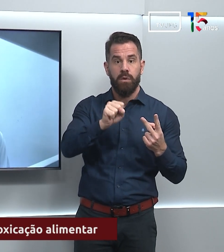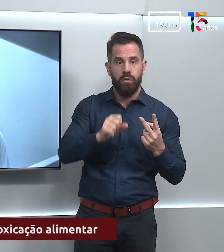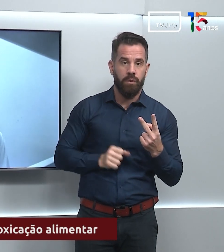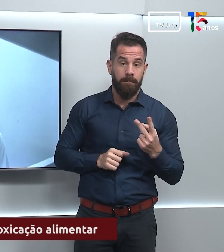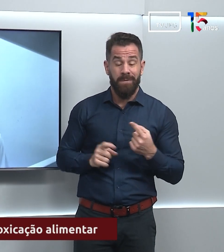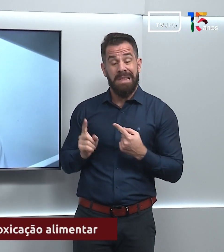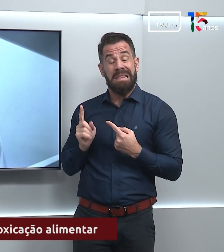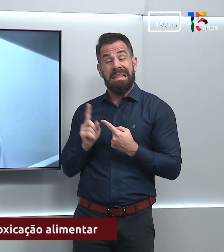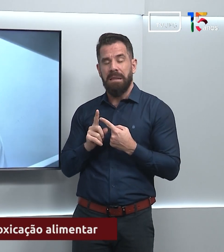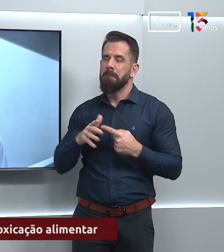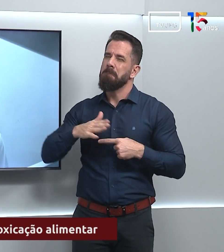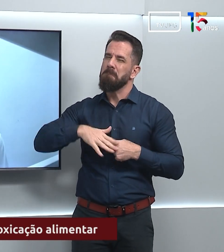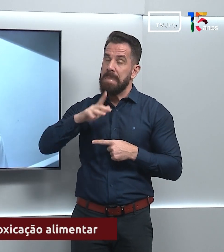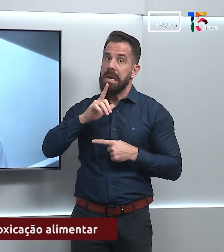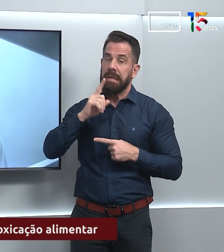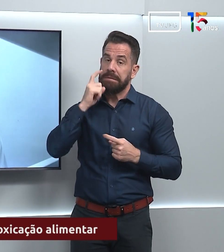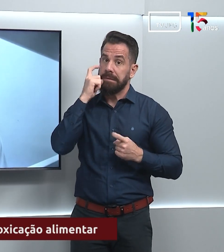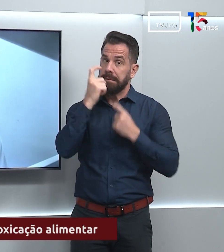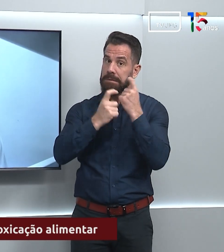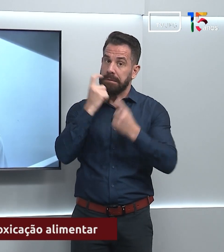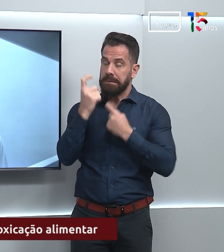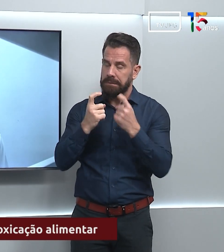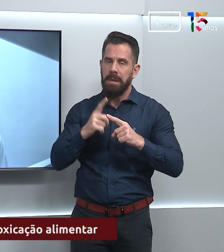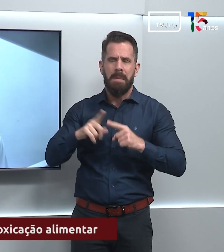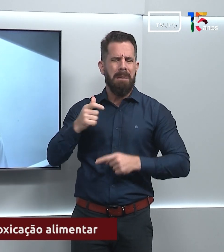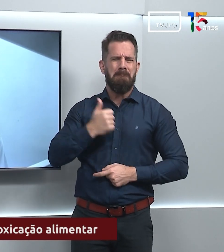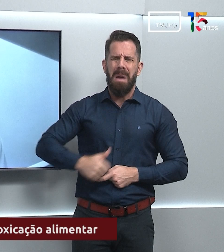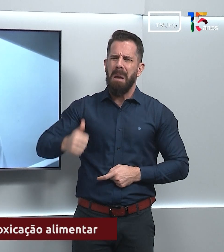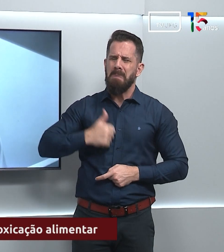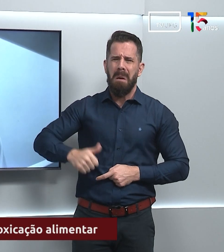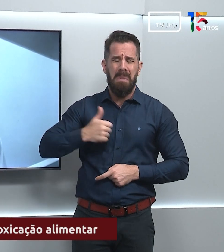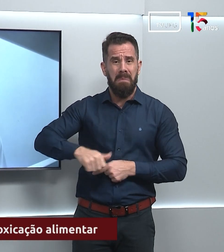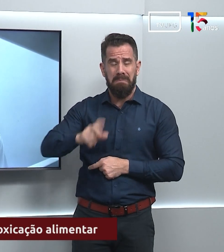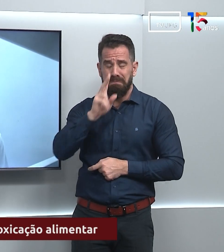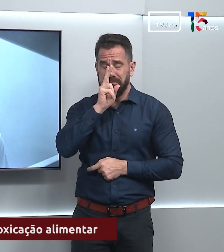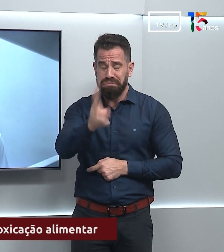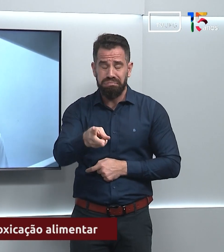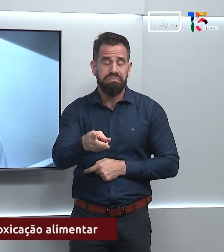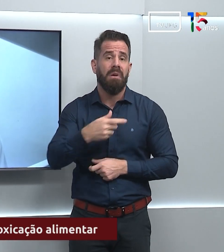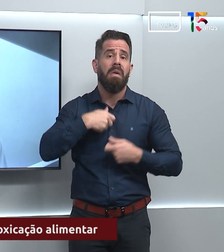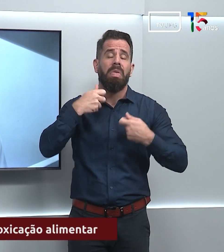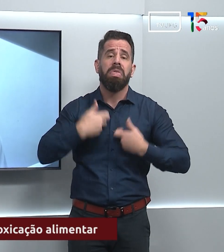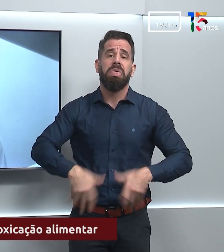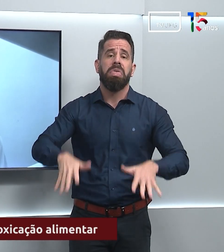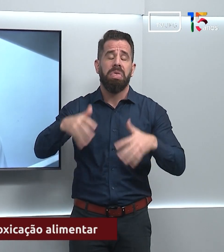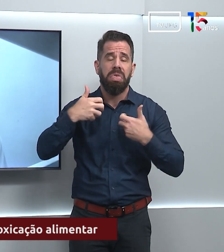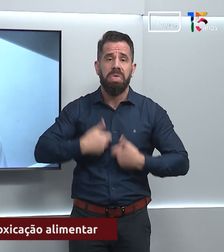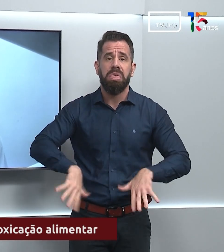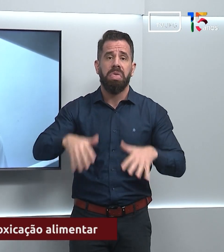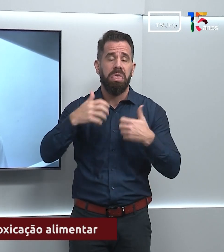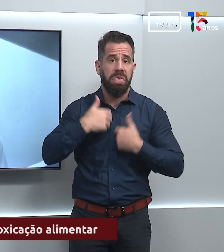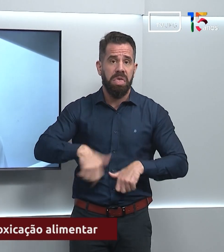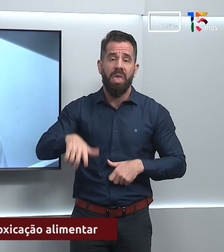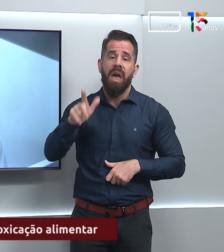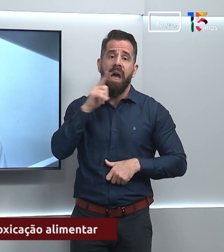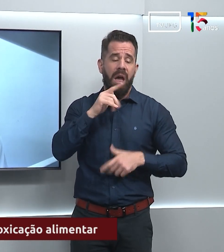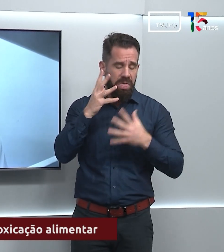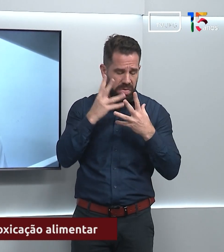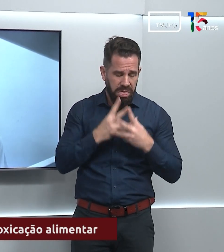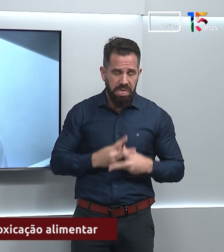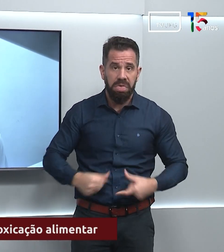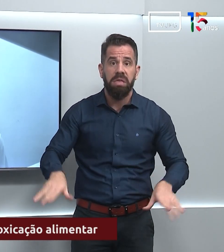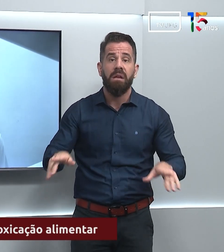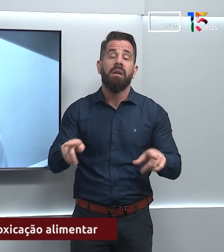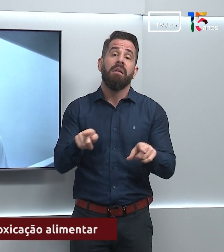associado a doenças mais graves, a diarreias mais profusas, com muita perda líquida, com mais vômito, prostração,